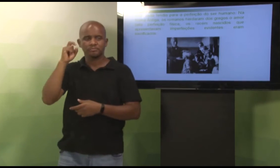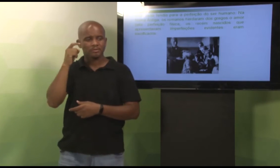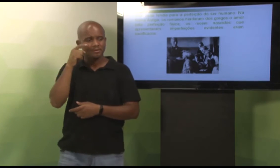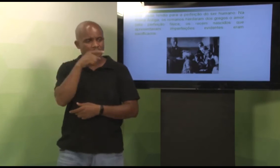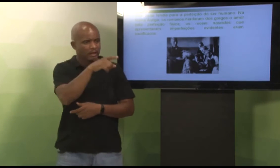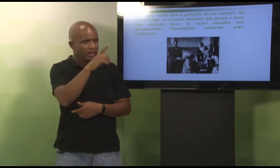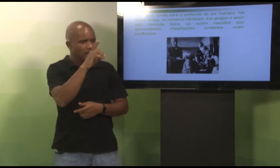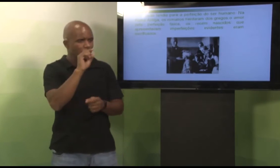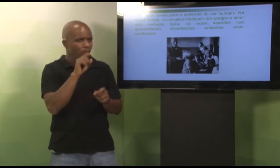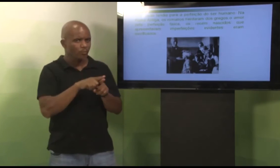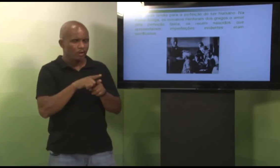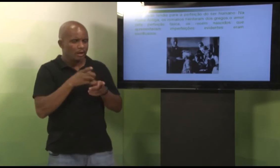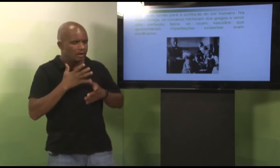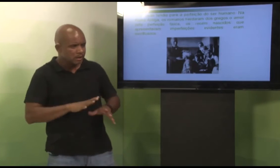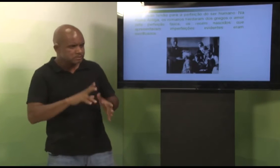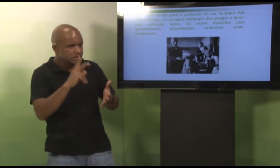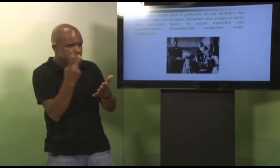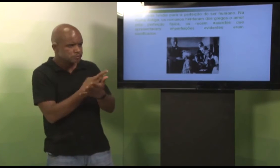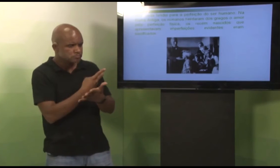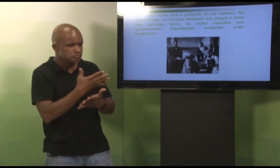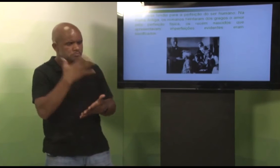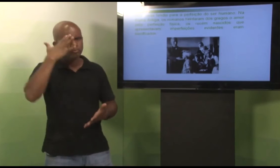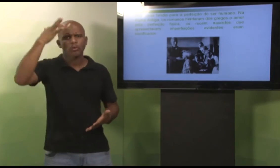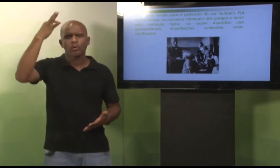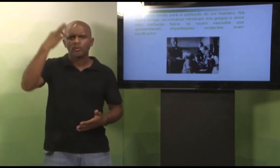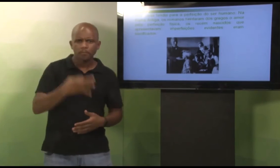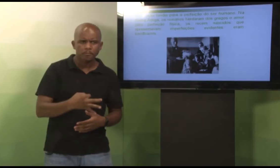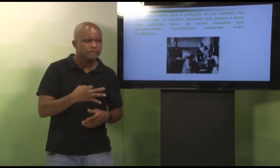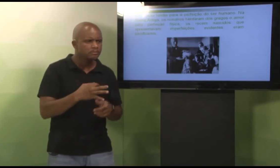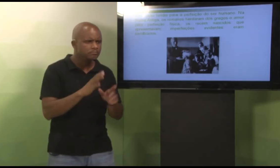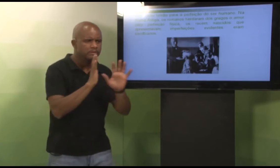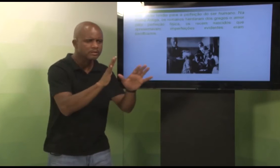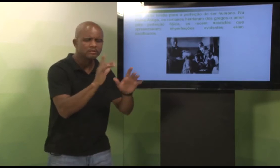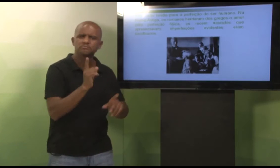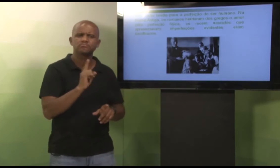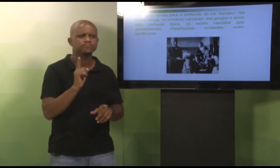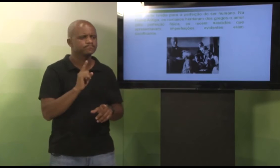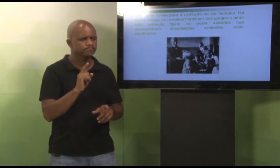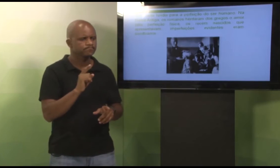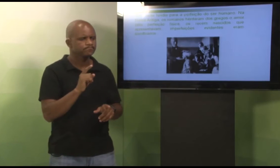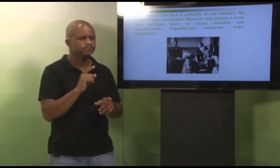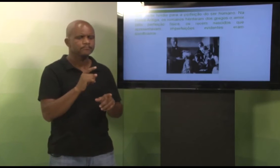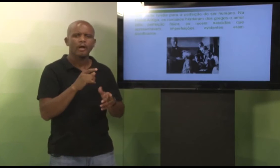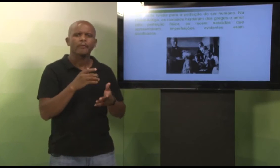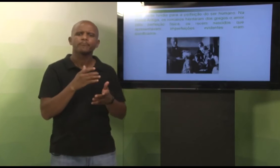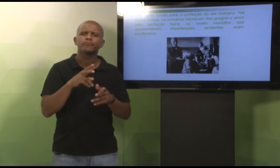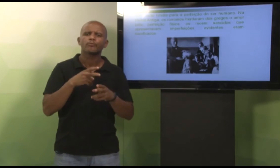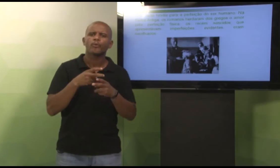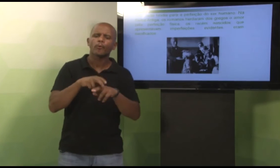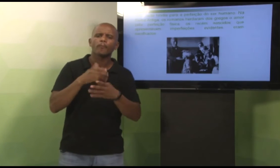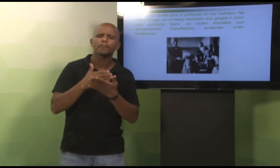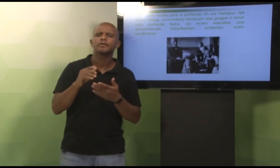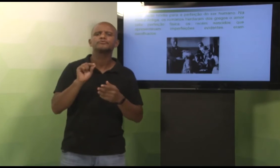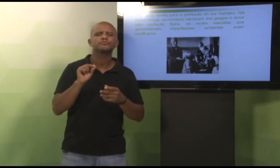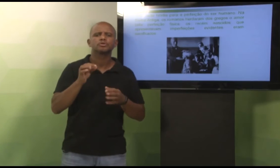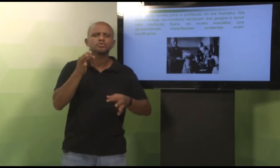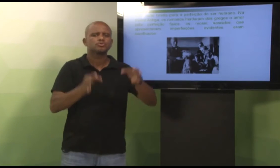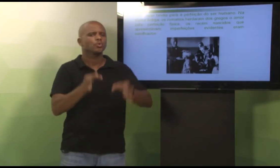A maioria ouvinte, quando percebia que uma pessoa ao nascer tinha acontecido algo